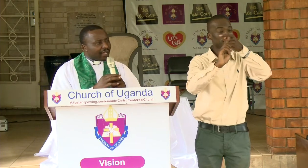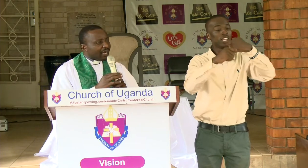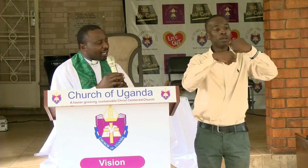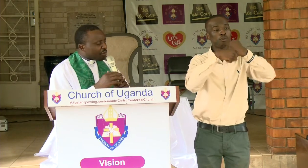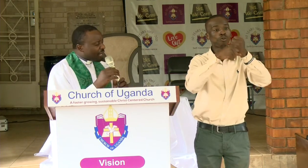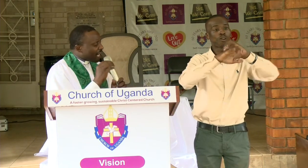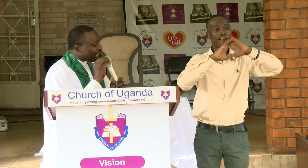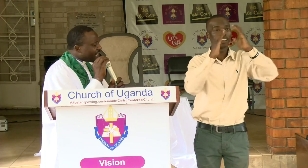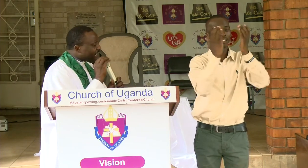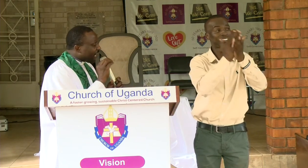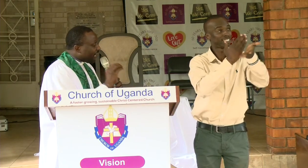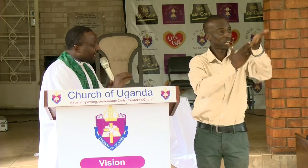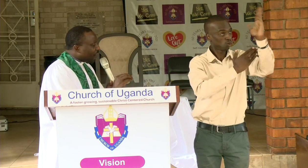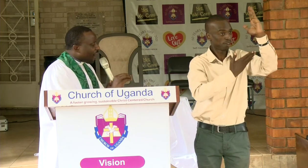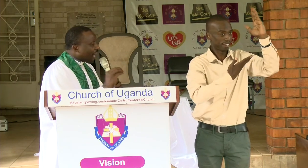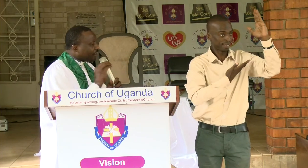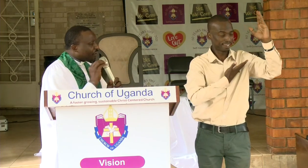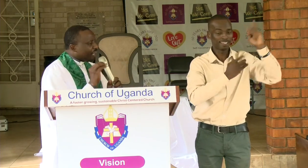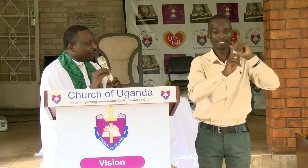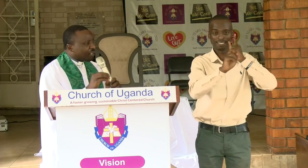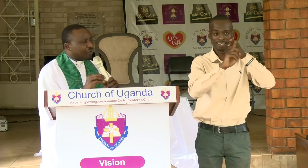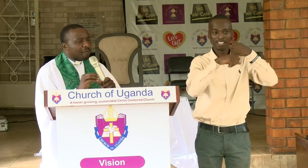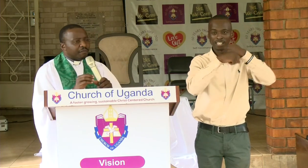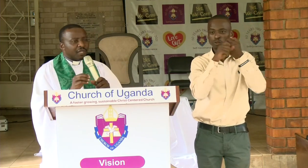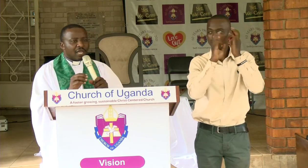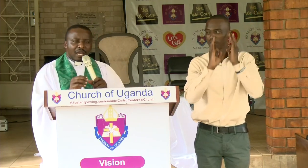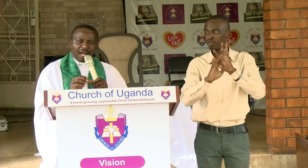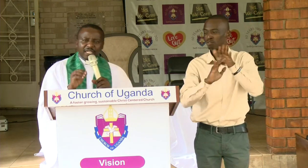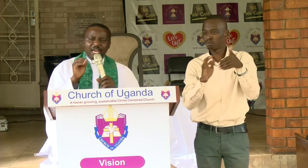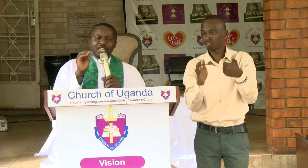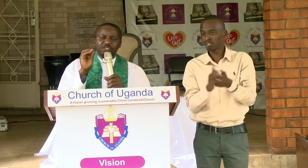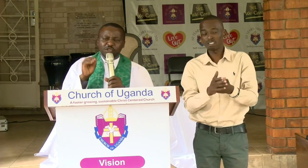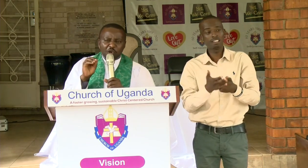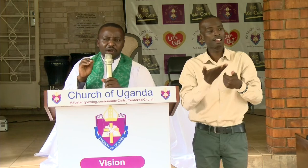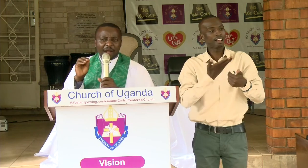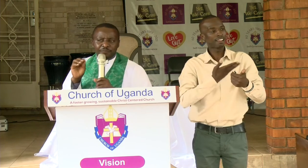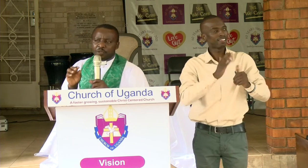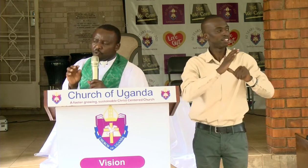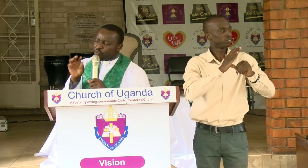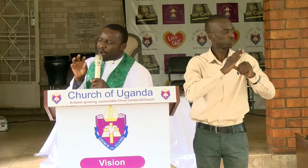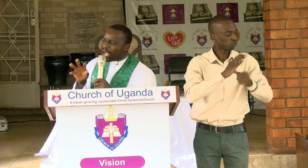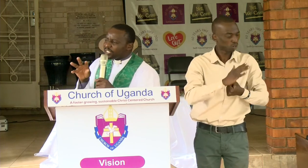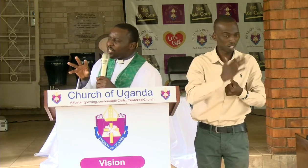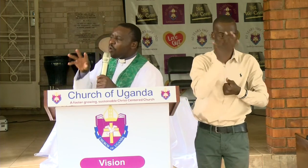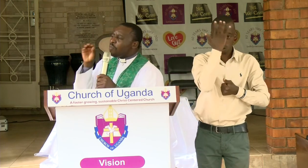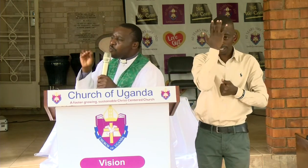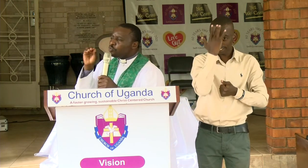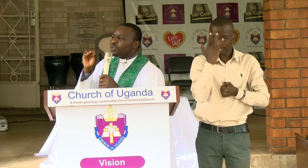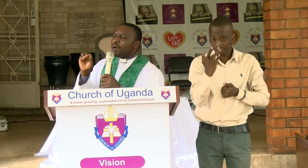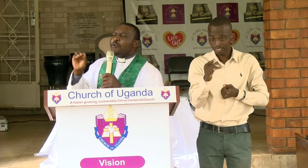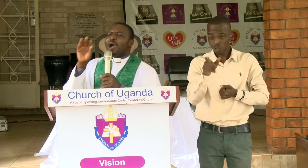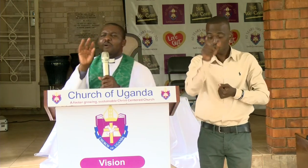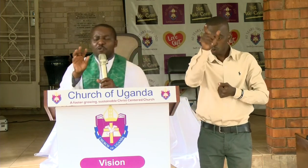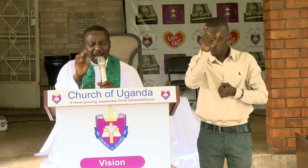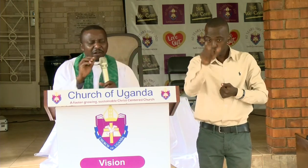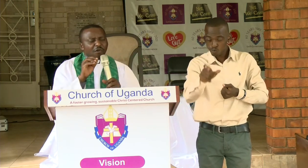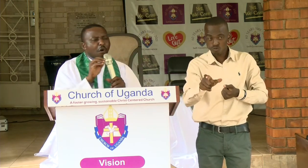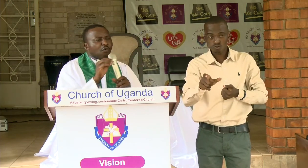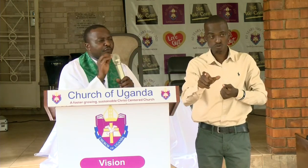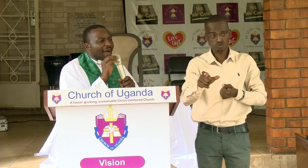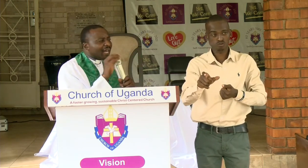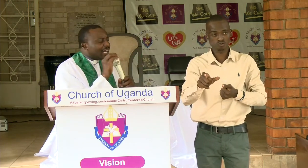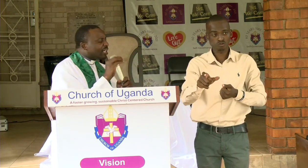kwonna Katonda yalina ekigendererwa ng'atonda ebintu. Alina ensonga lwaki omuntu